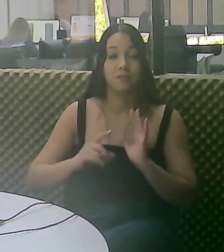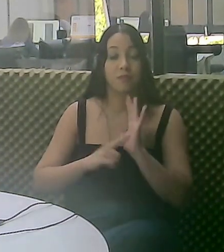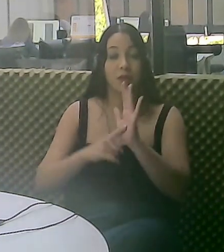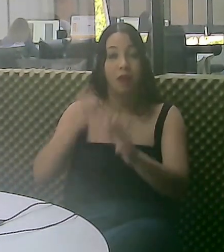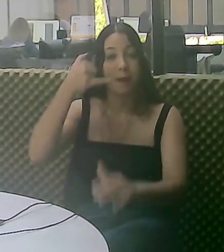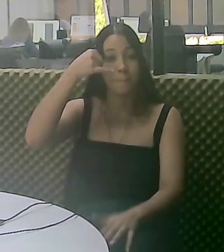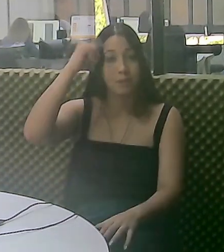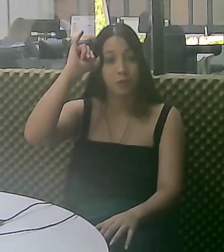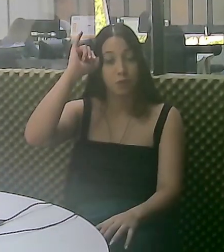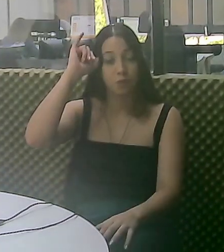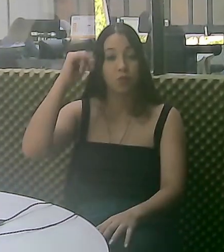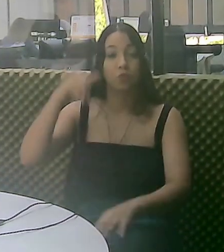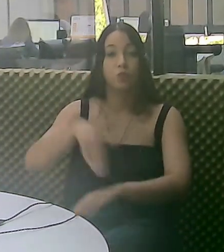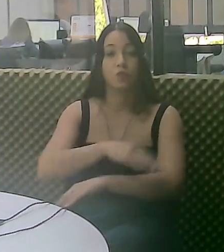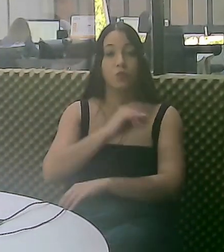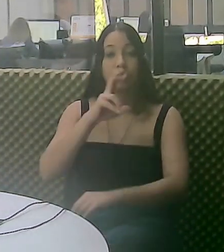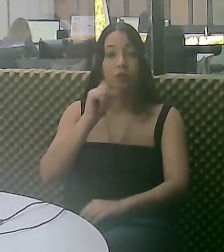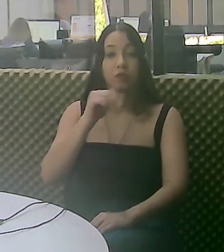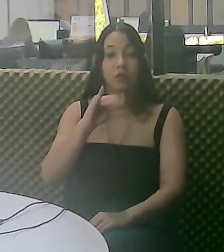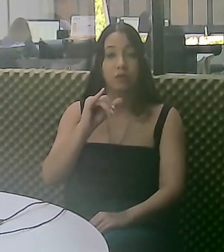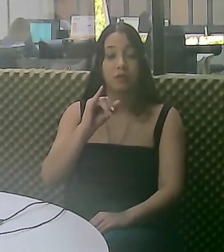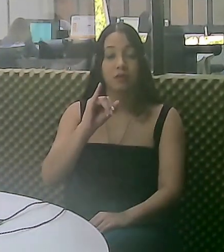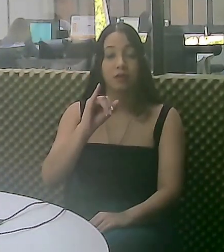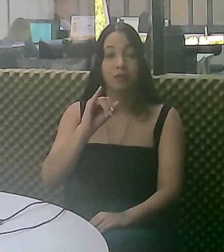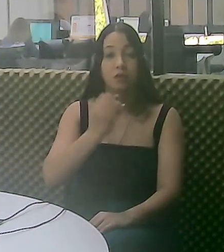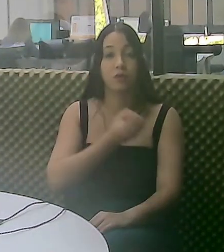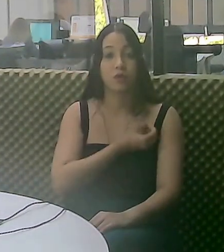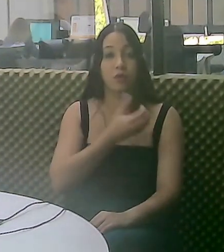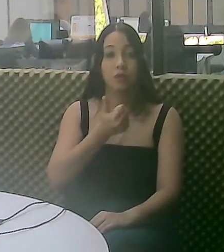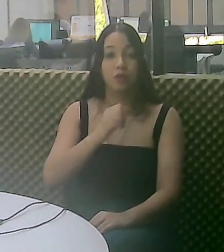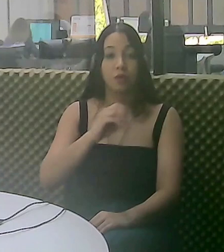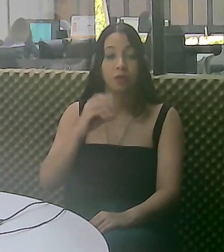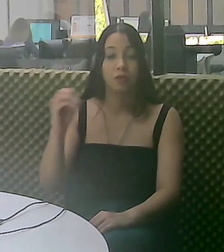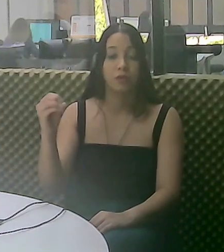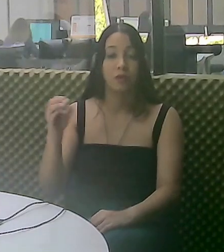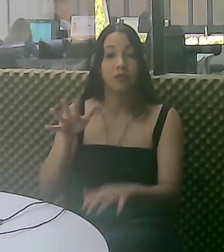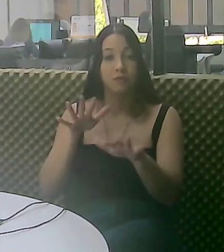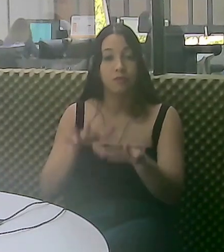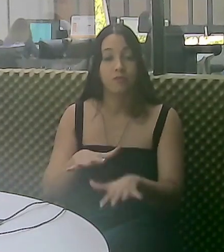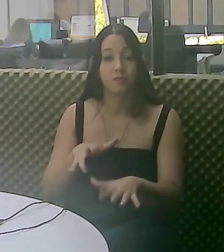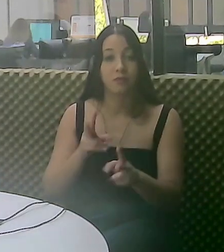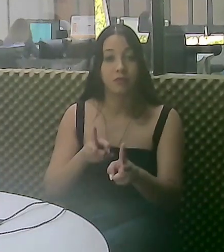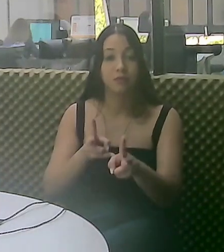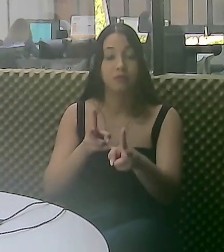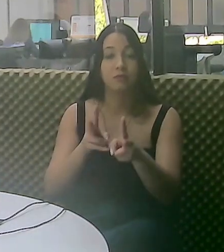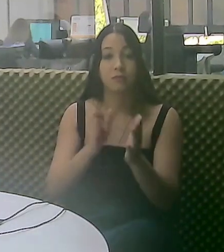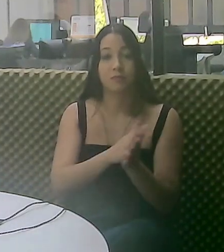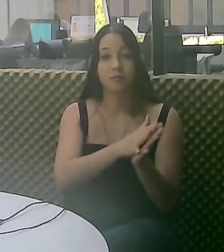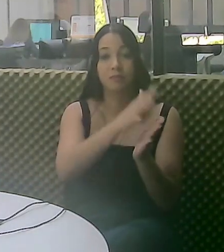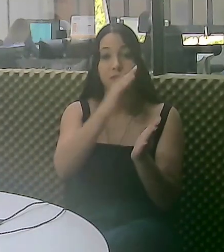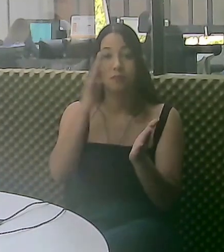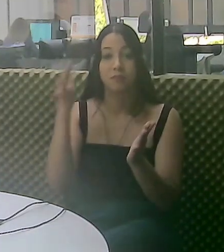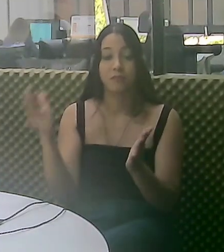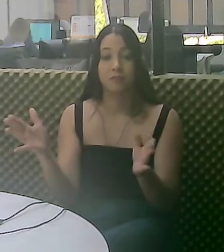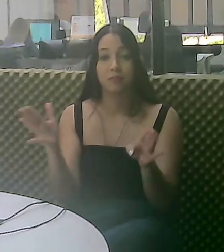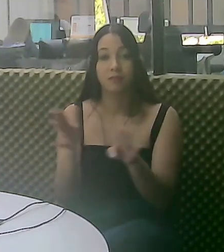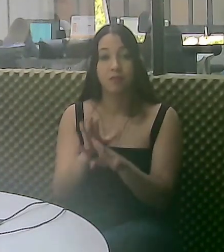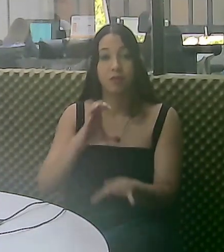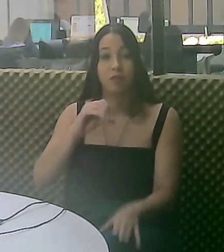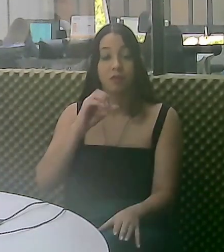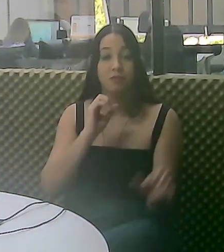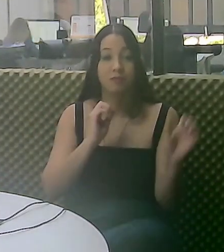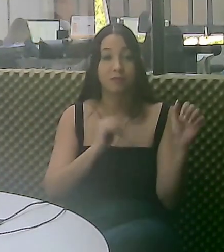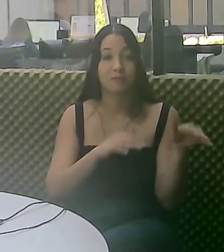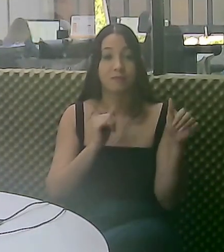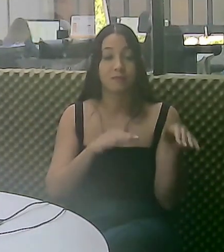do Camaru, na Avenida Juraci Junqueira de Resende, 100, onde permanece sempre no mesmo período, até 9 de